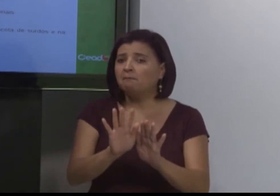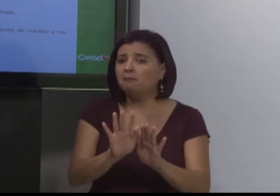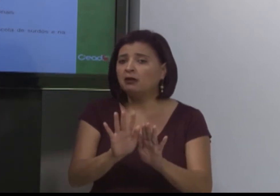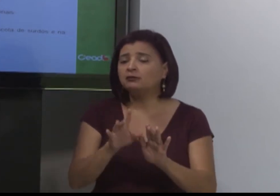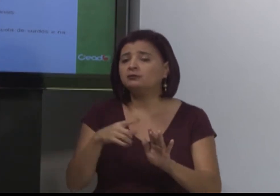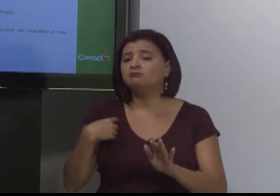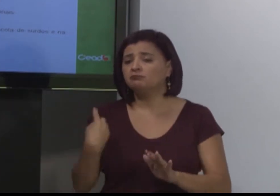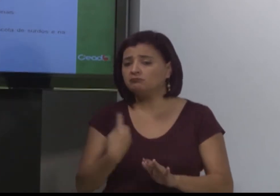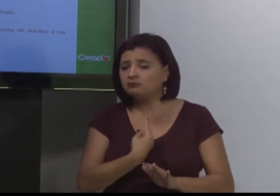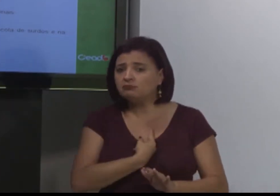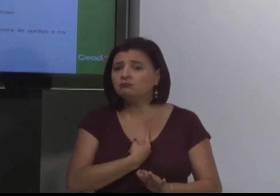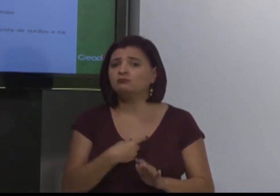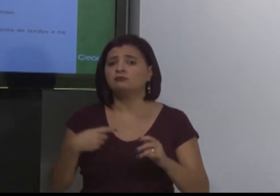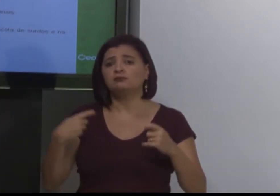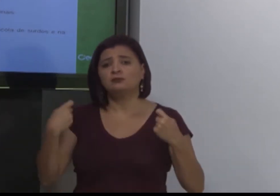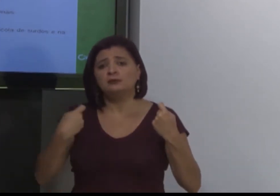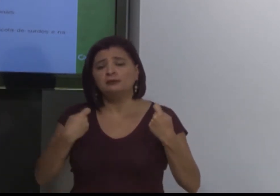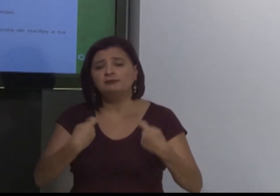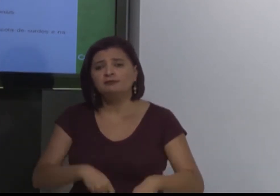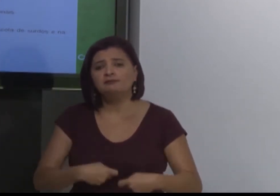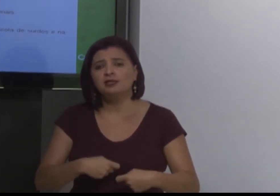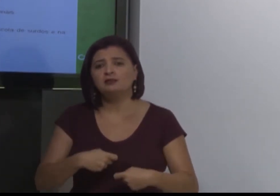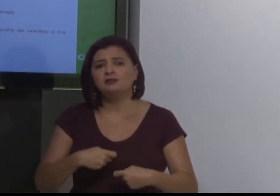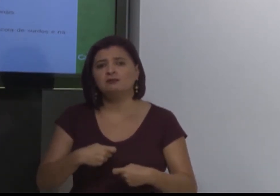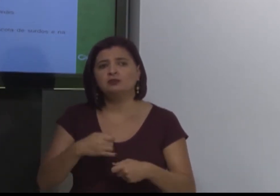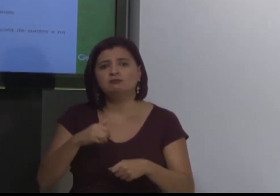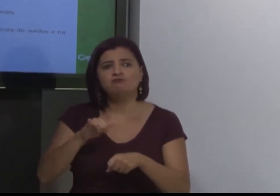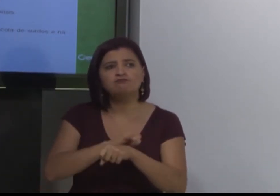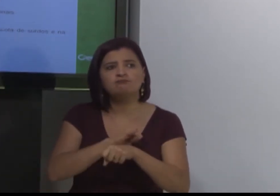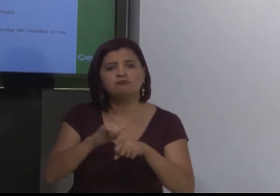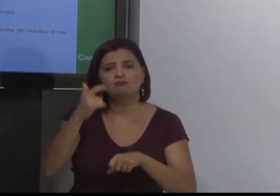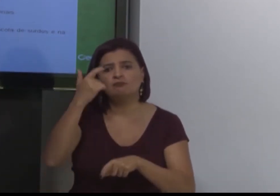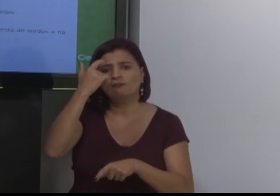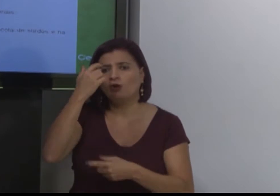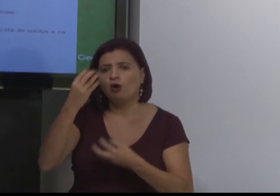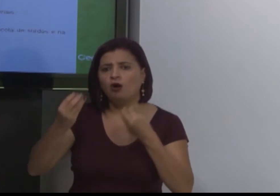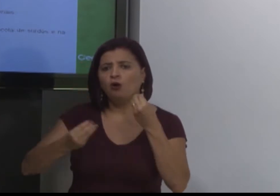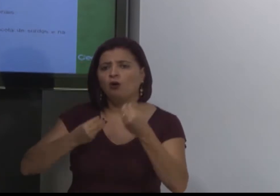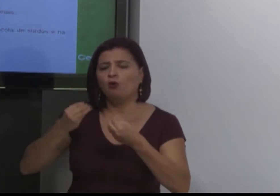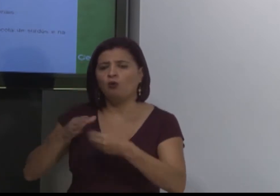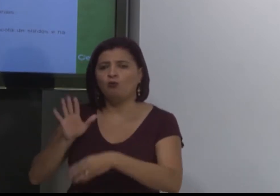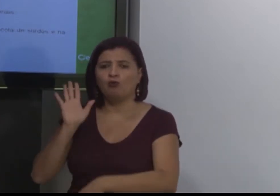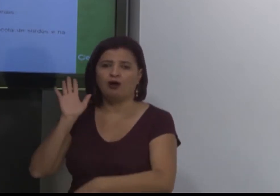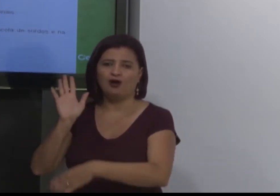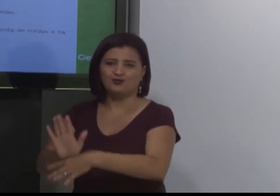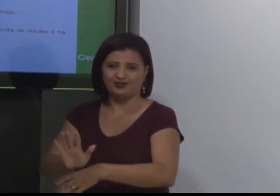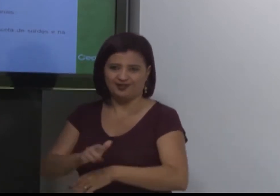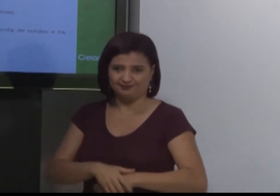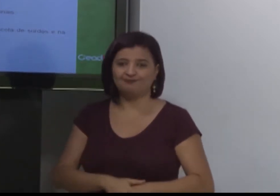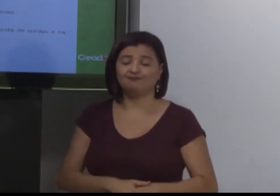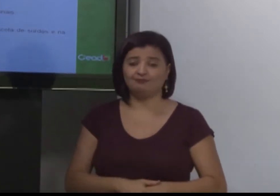Mas é necessário que tenhamos estratégias, que pensemos em estratégias para